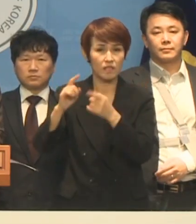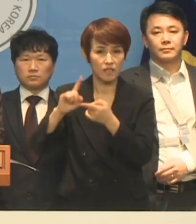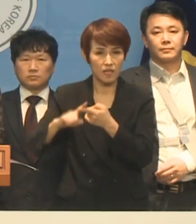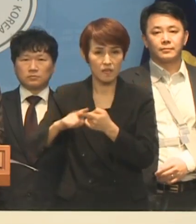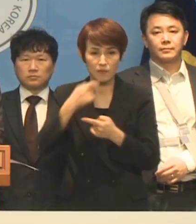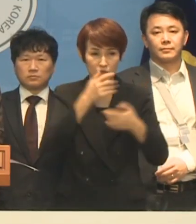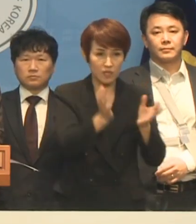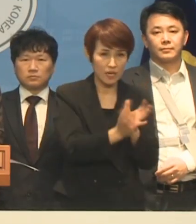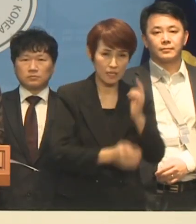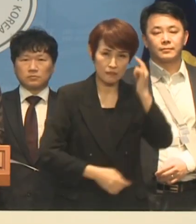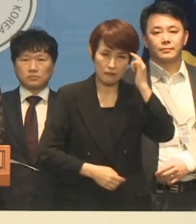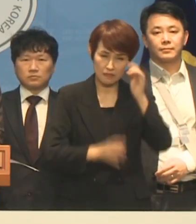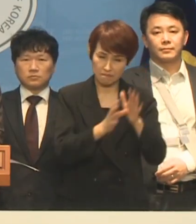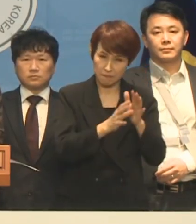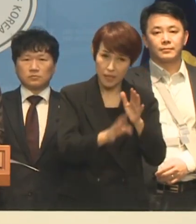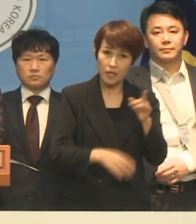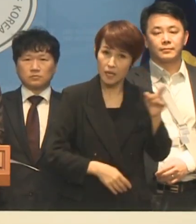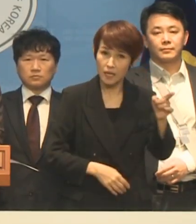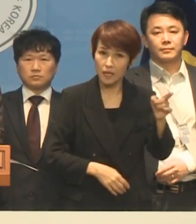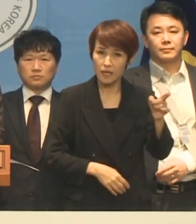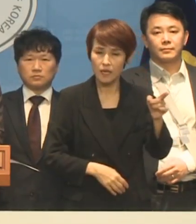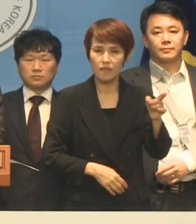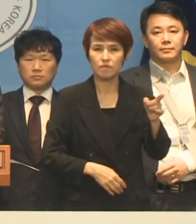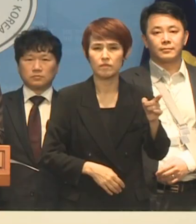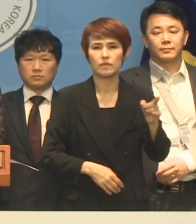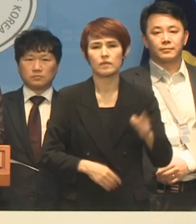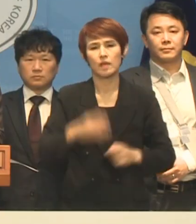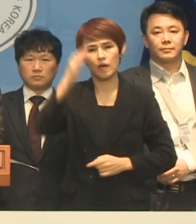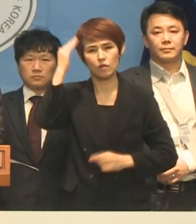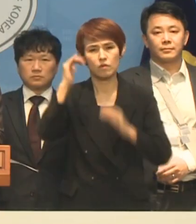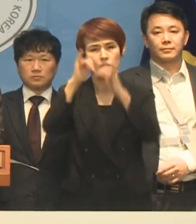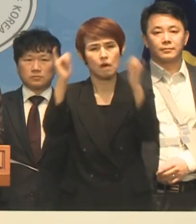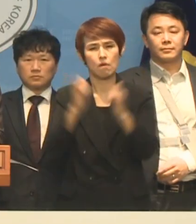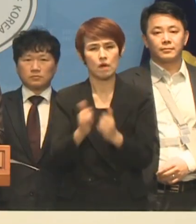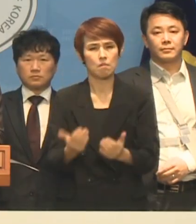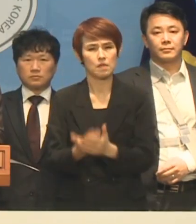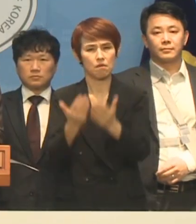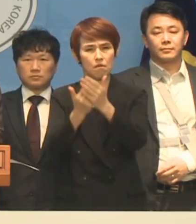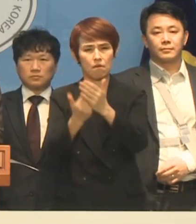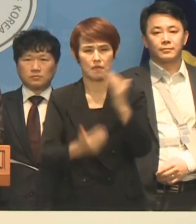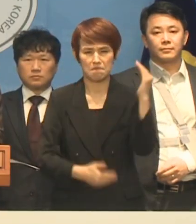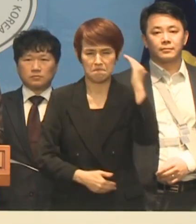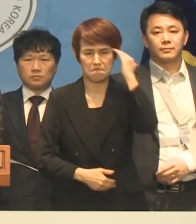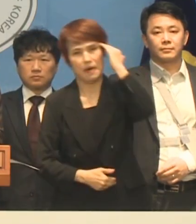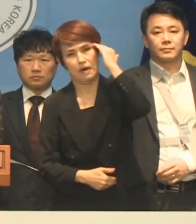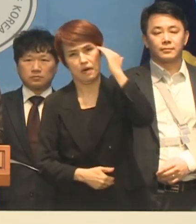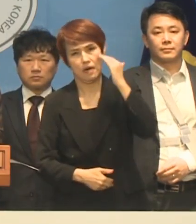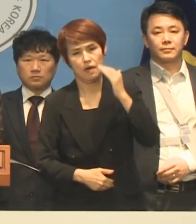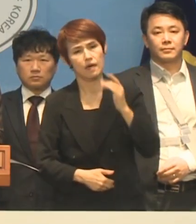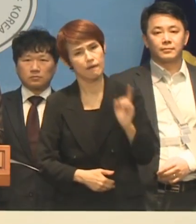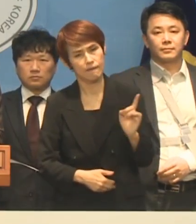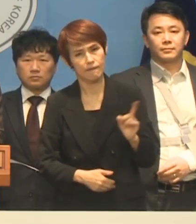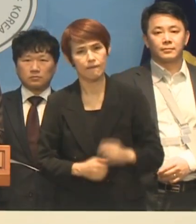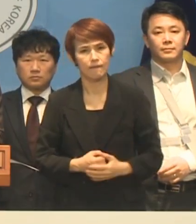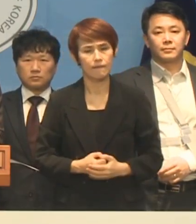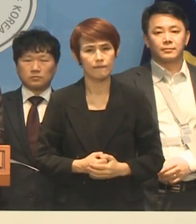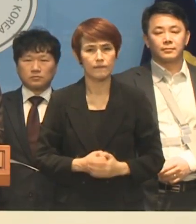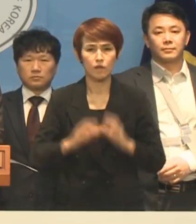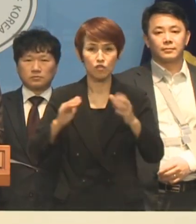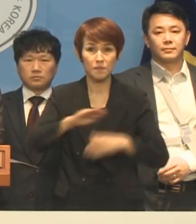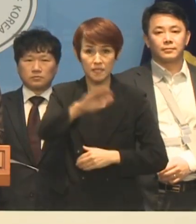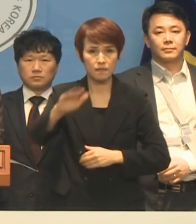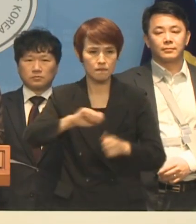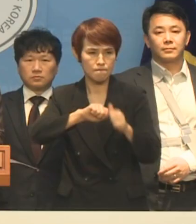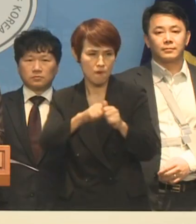이러한 삐뚤어진 인식이야말로 우리 사회의 발전을 가로막는 구시대적 사고방식이며 국민적